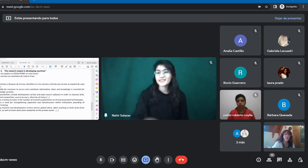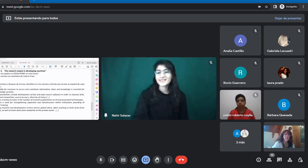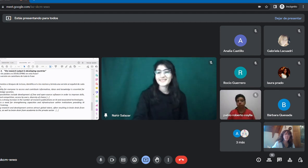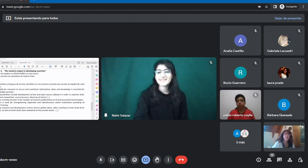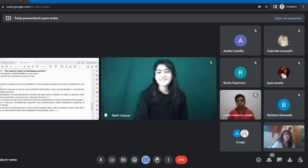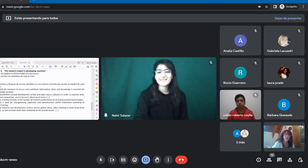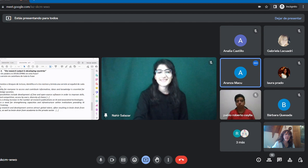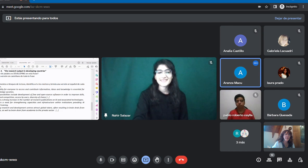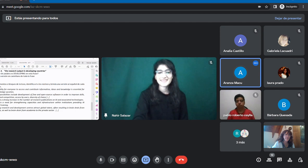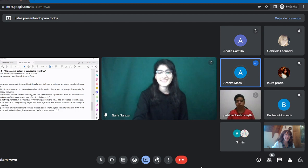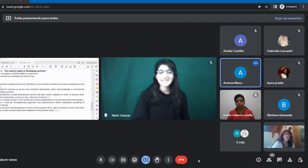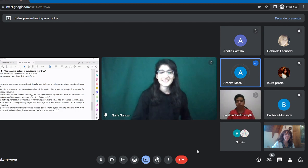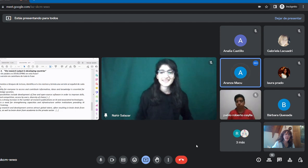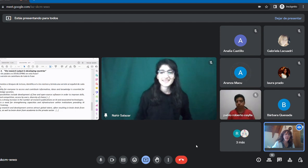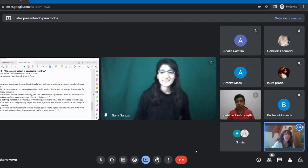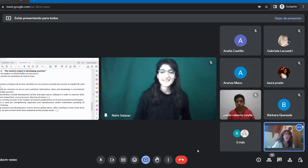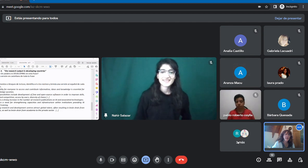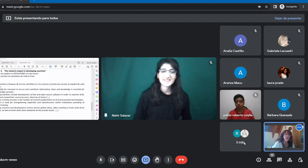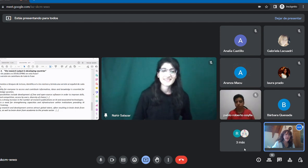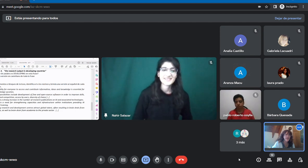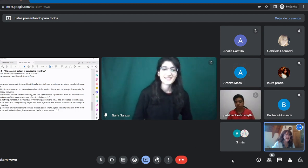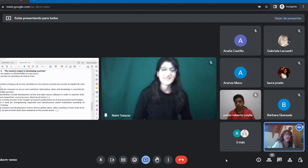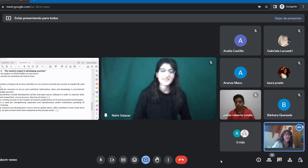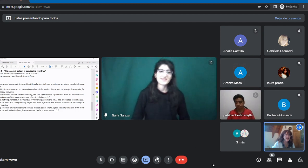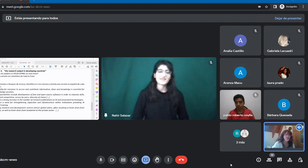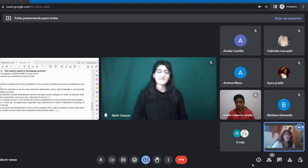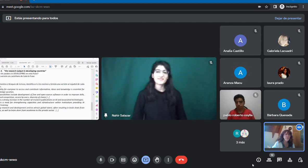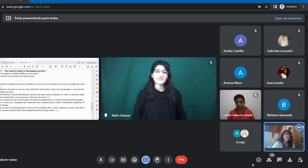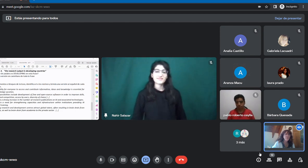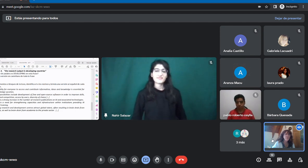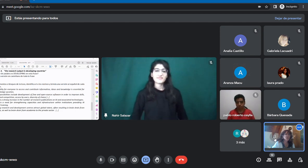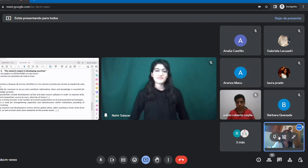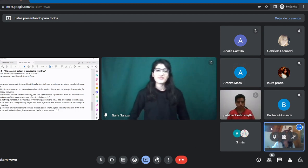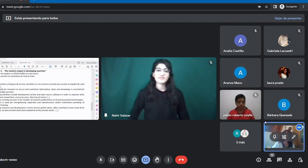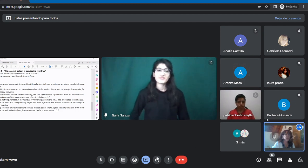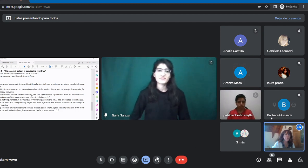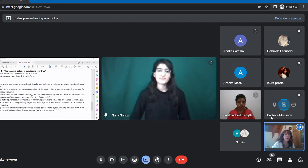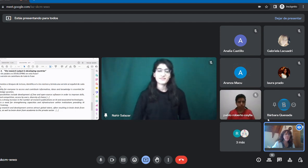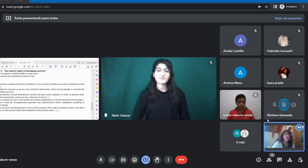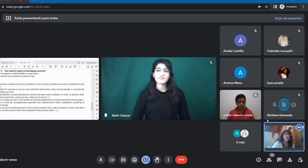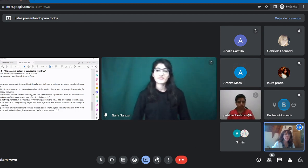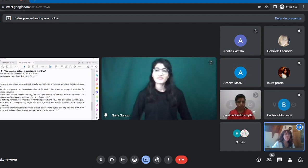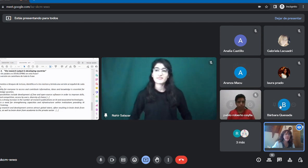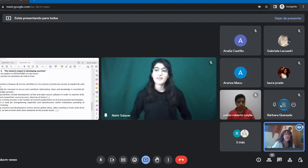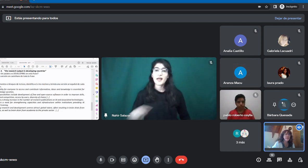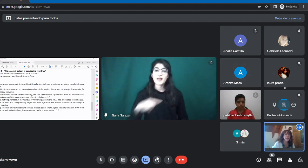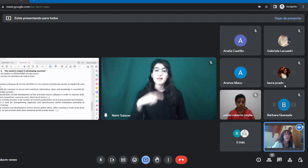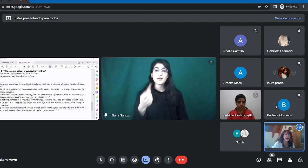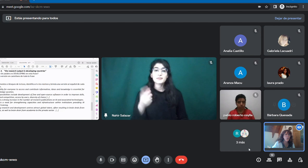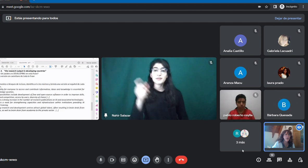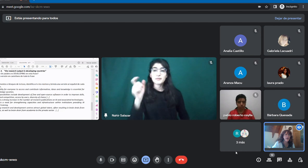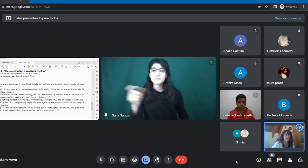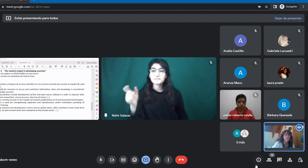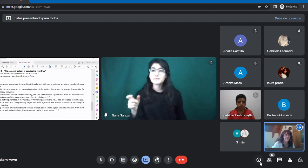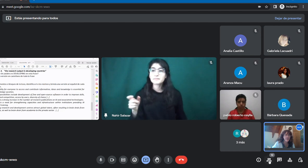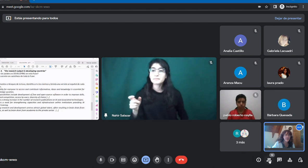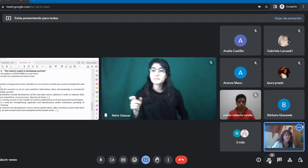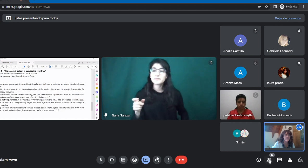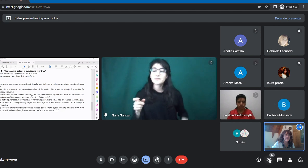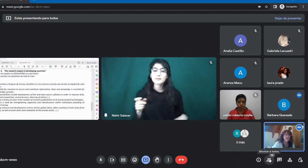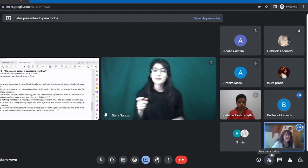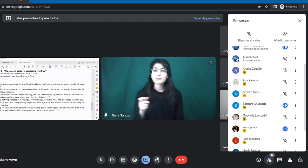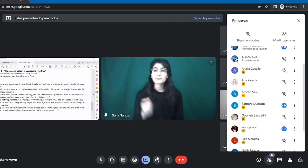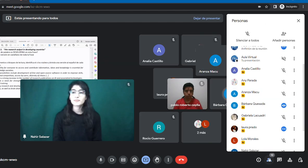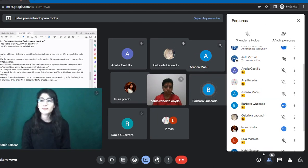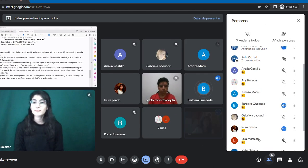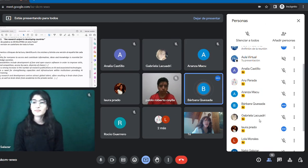Bien. Bien. Muy bien. Muy bien. ¿Y el resto? ¿Está Bárbara, Analía, Laura? ¿Quién más?